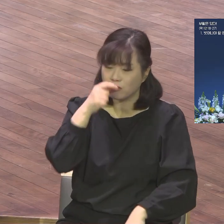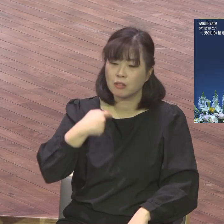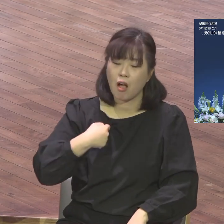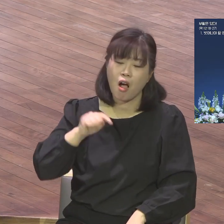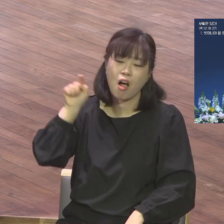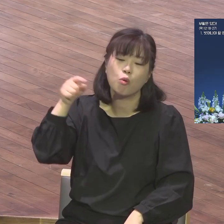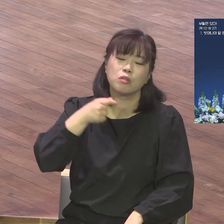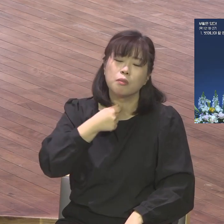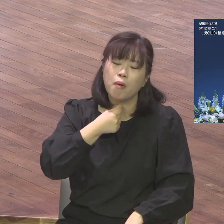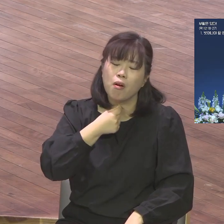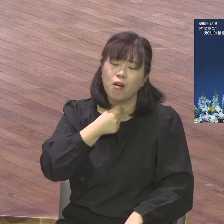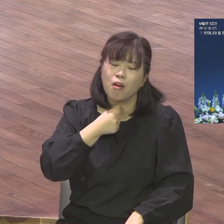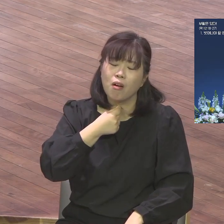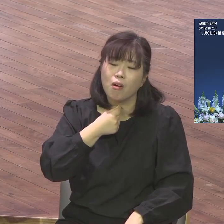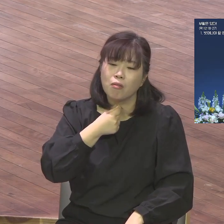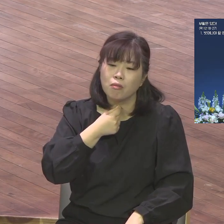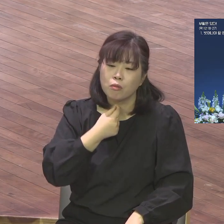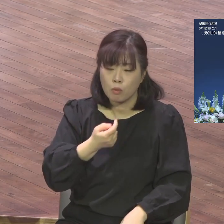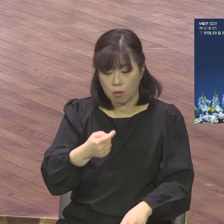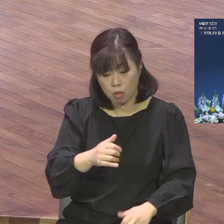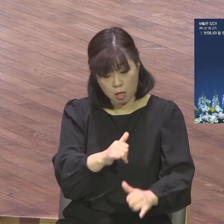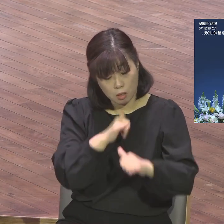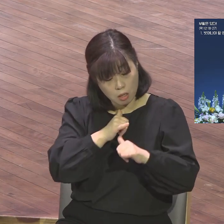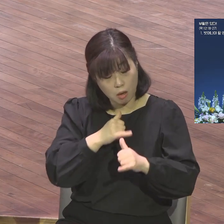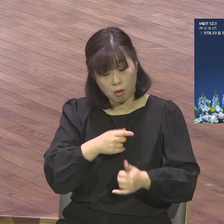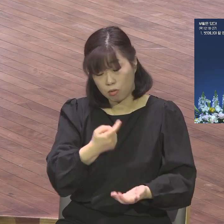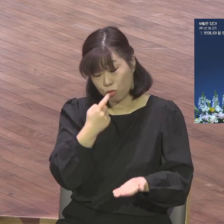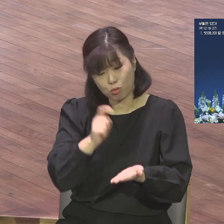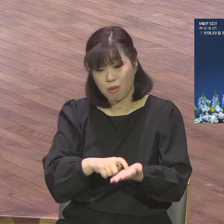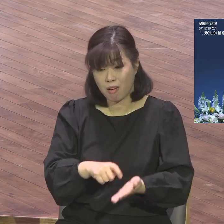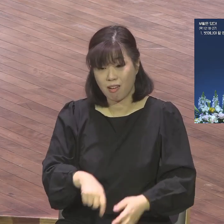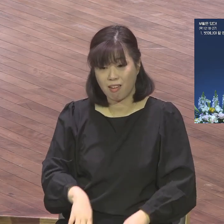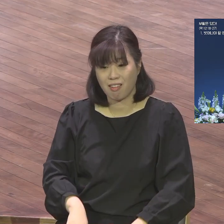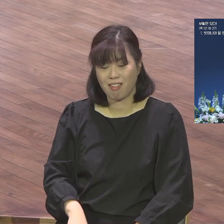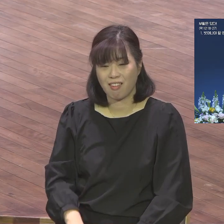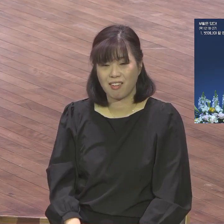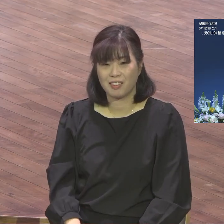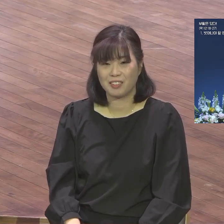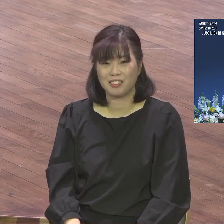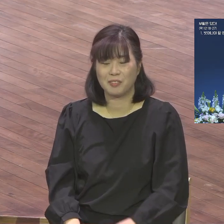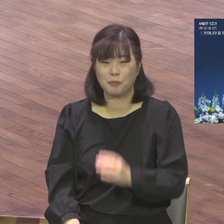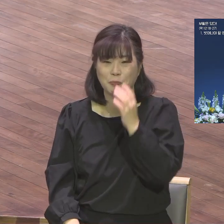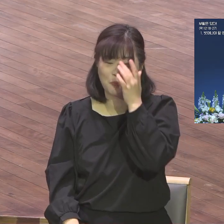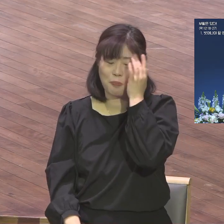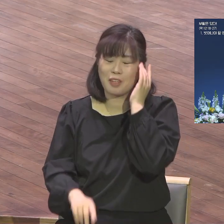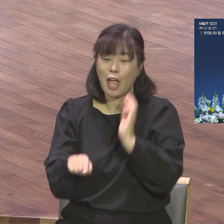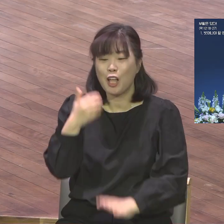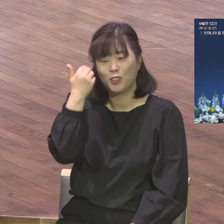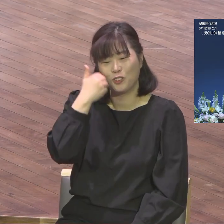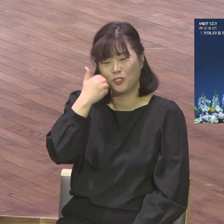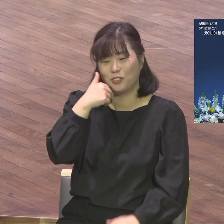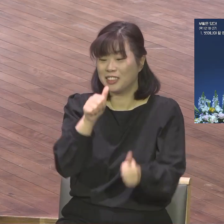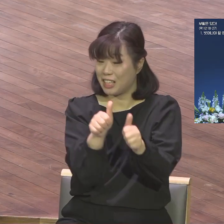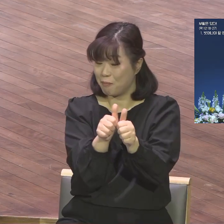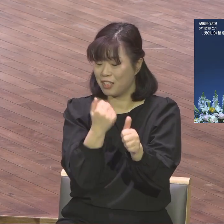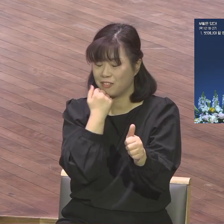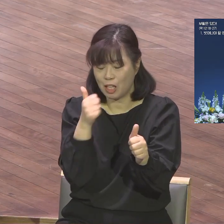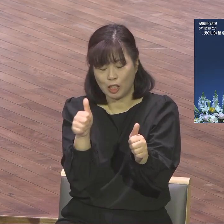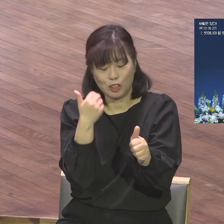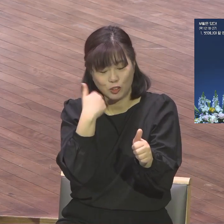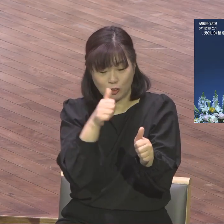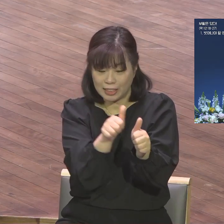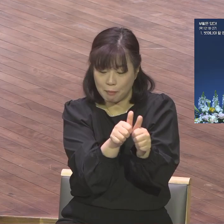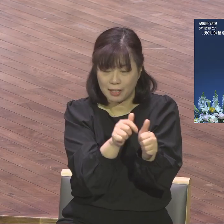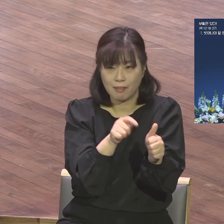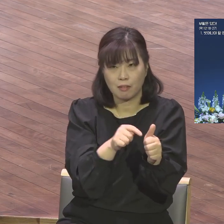어떤 남자가 천국 갔다 온 꿈을 꿨어요. 그리고 그 아내에게 그